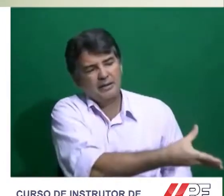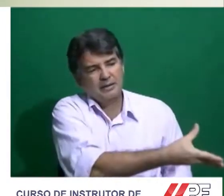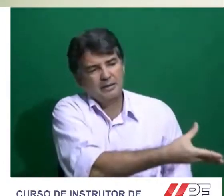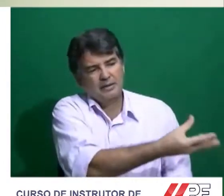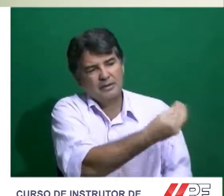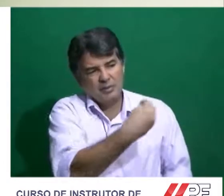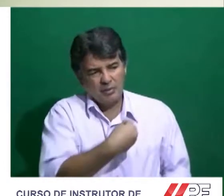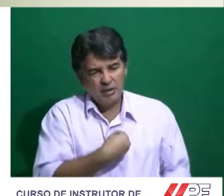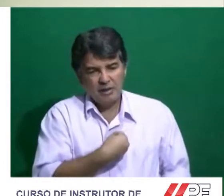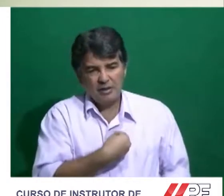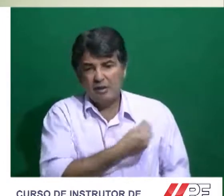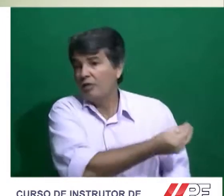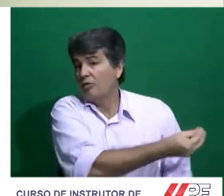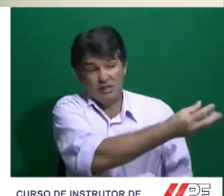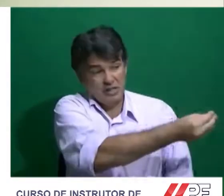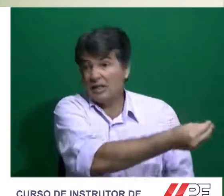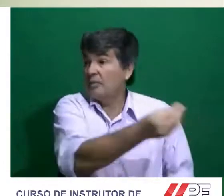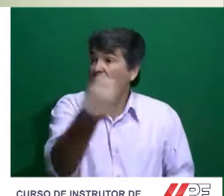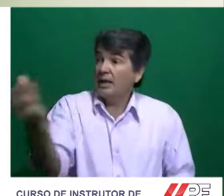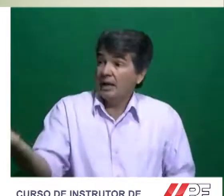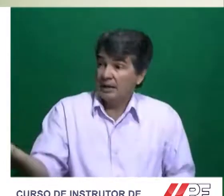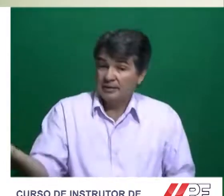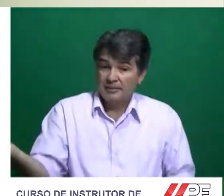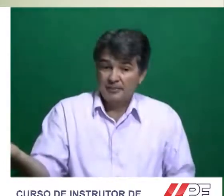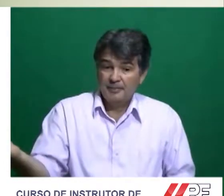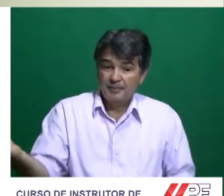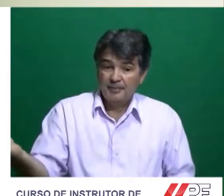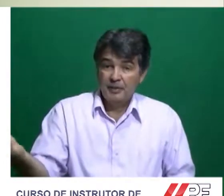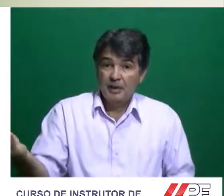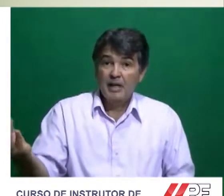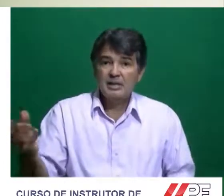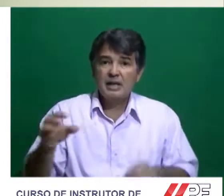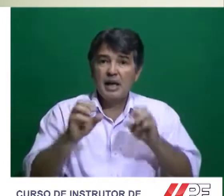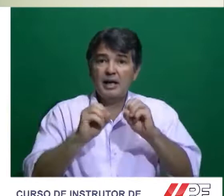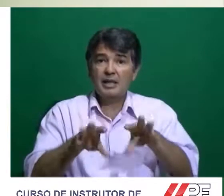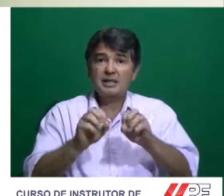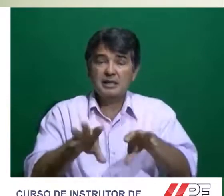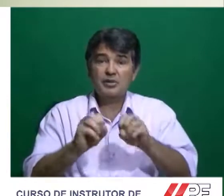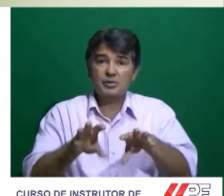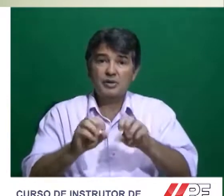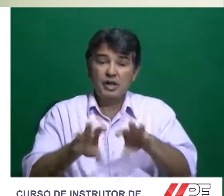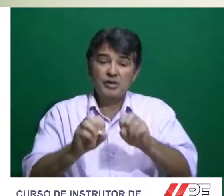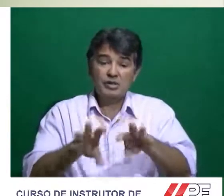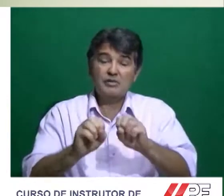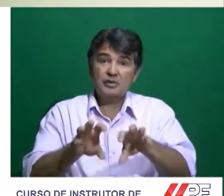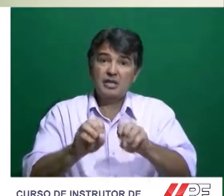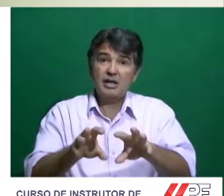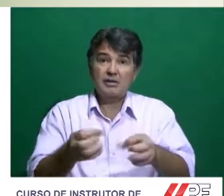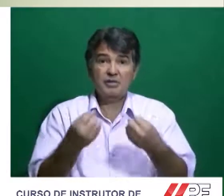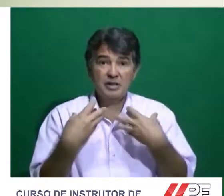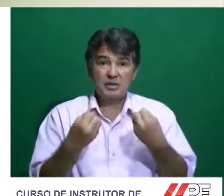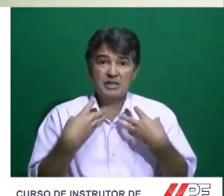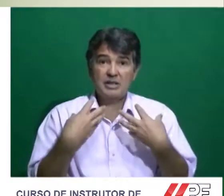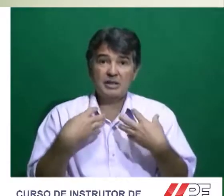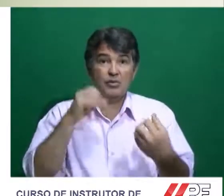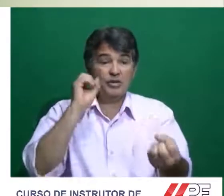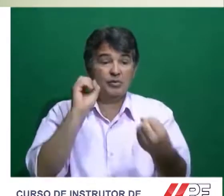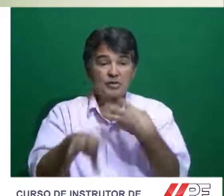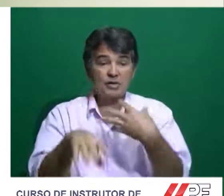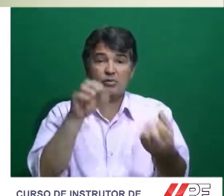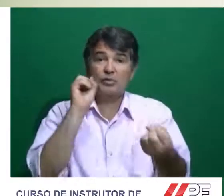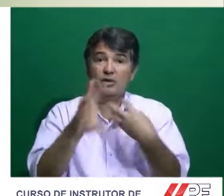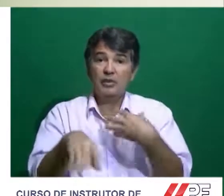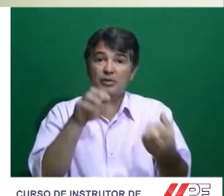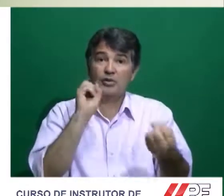Dê para ela. Dê para mim. Você, dê para ela. Ensinar. Ensino. Eu ensino a você, você me ensina.